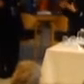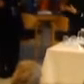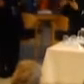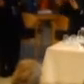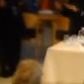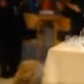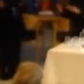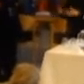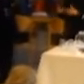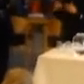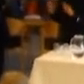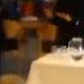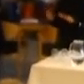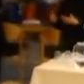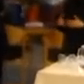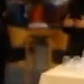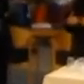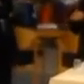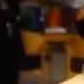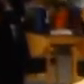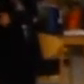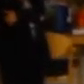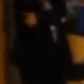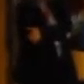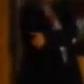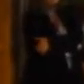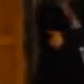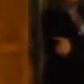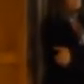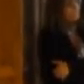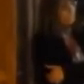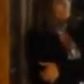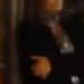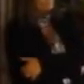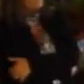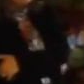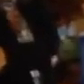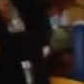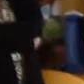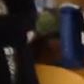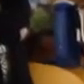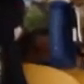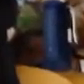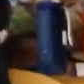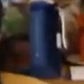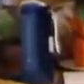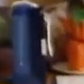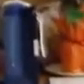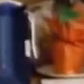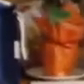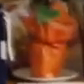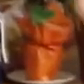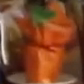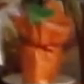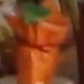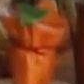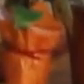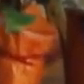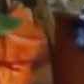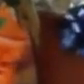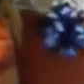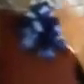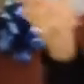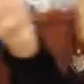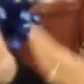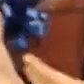a todos los desafíos que ofrece el desarrollo de Internet, en donde ya hay una interactividad,